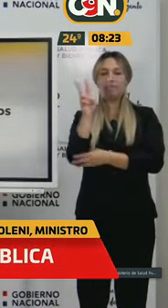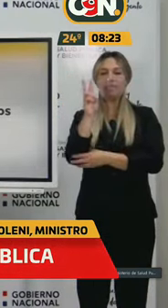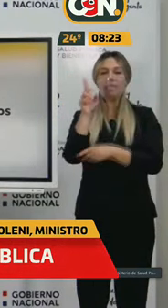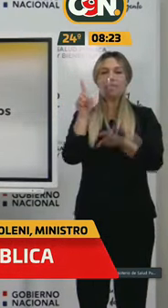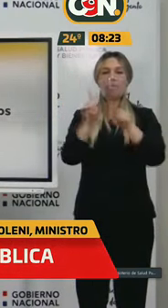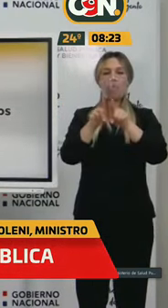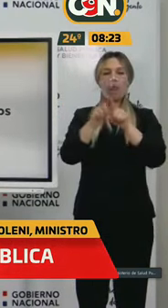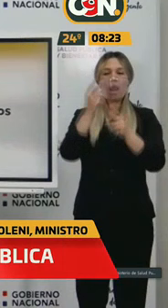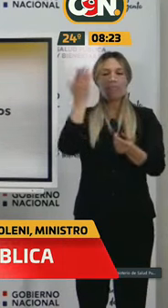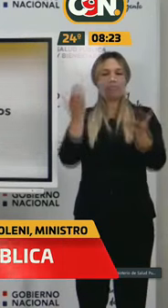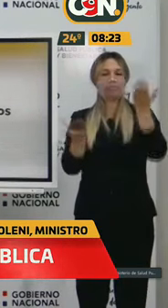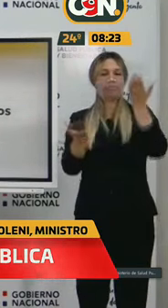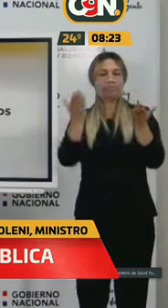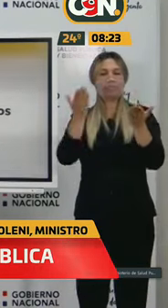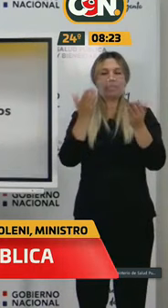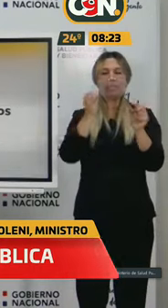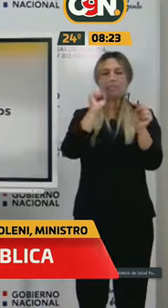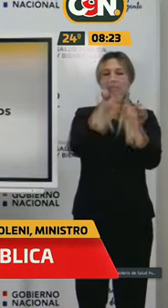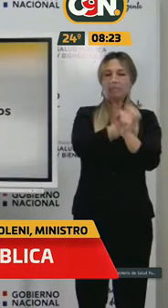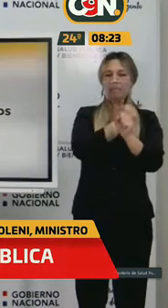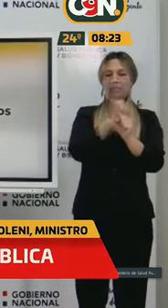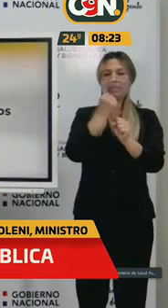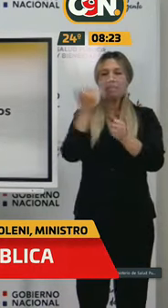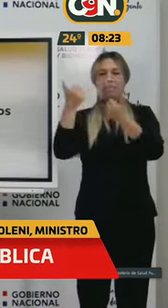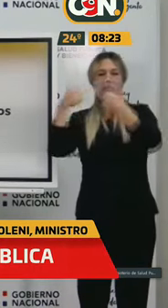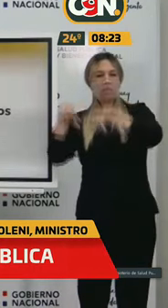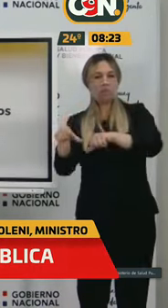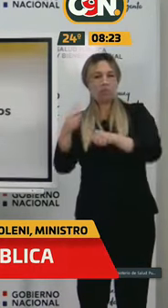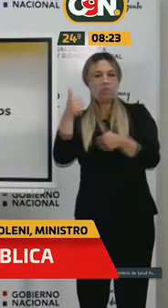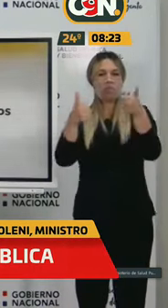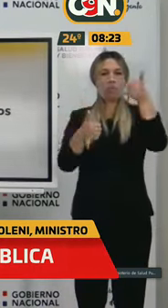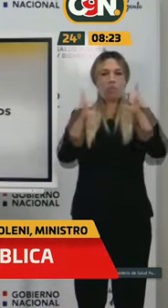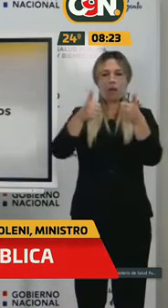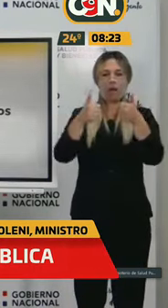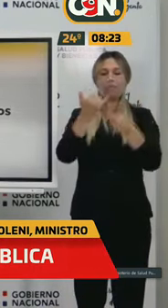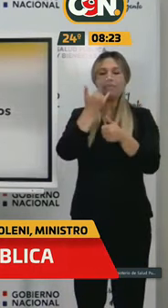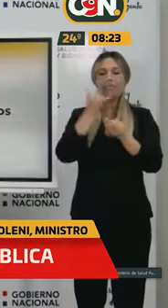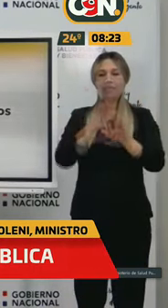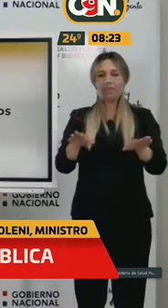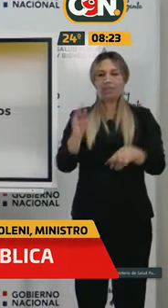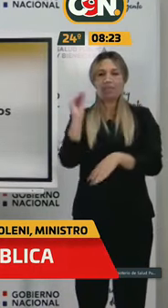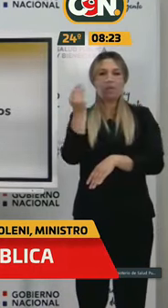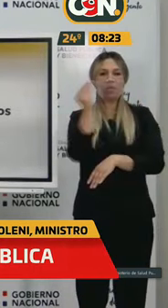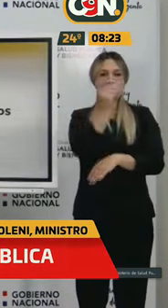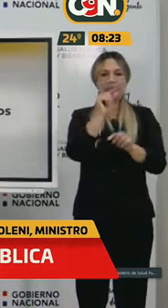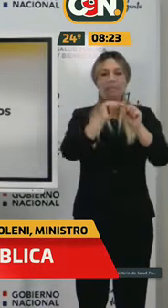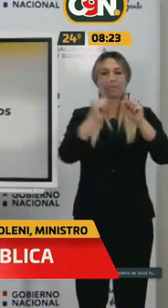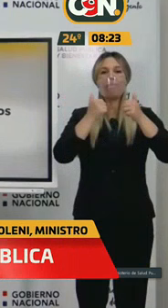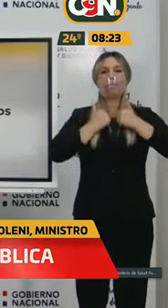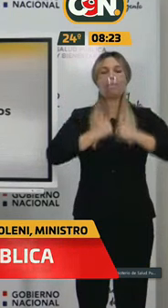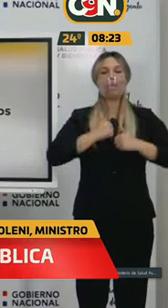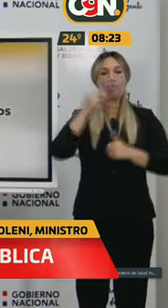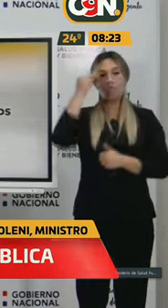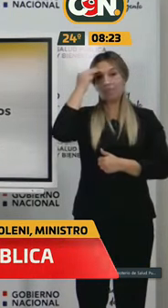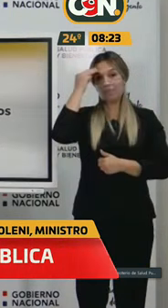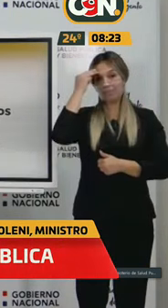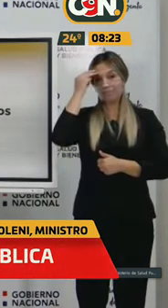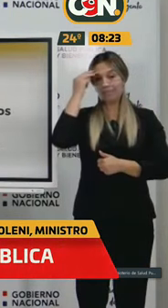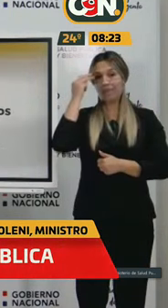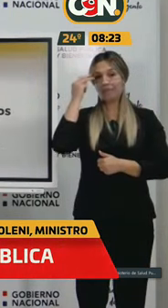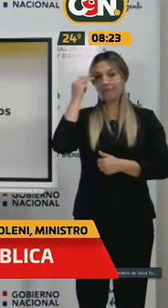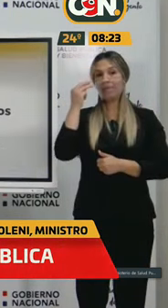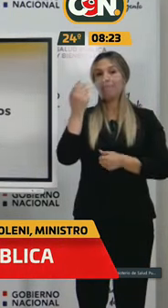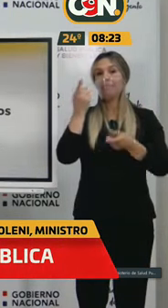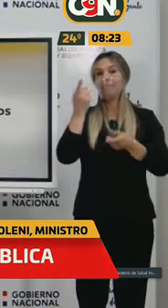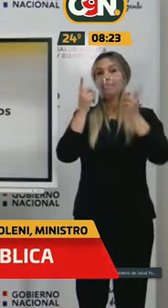del riesgo-beneficio el impacto negativo que tiene sobre los niños y adolescentes en términos de salud mental y de la